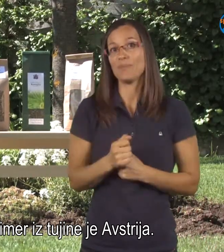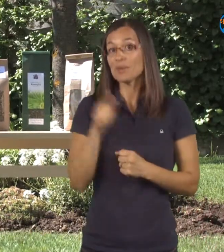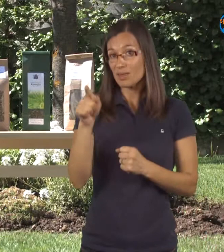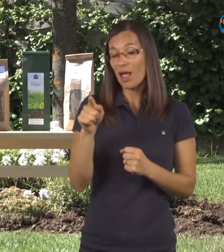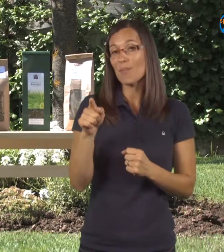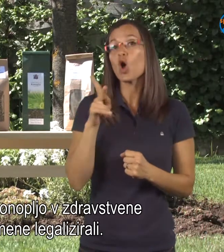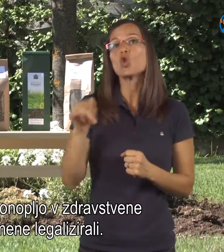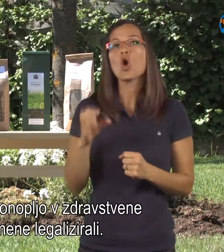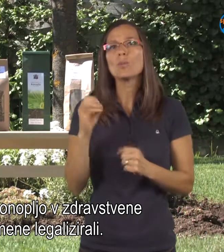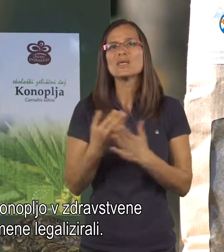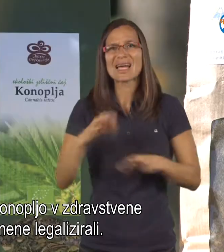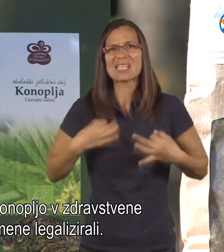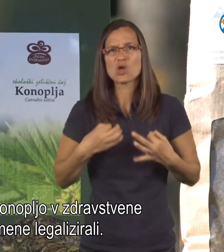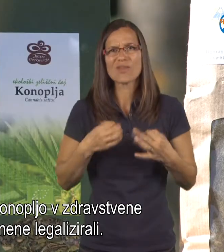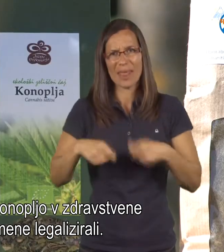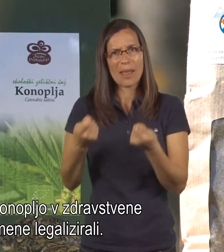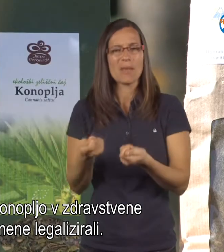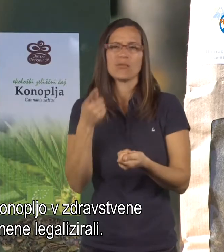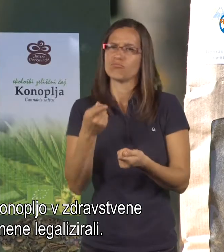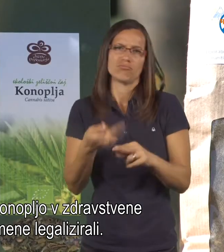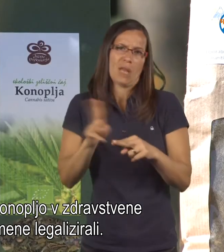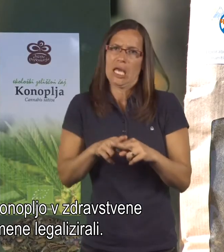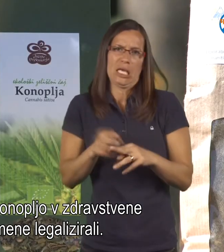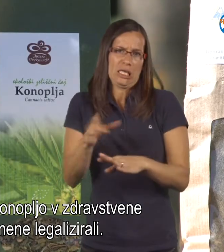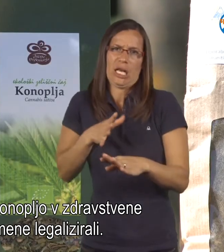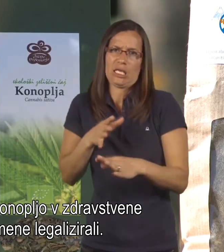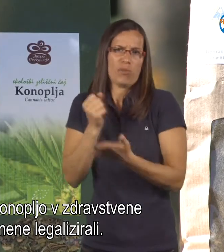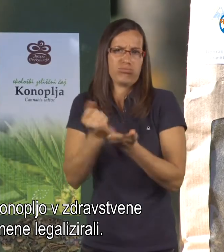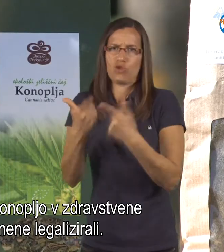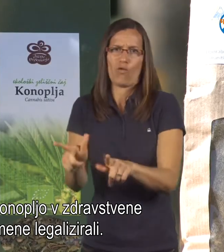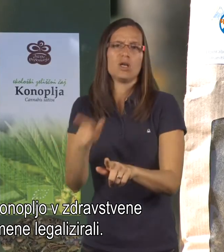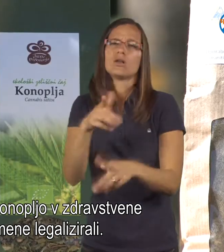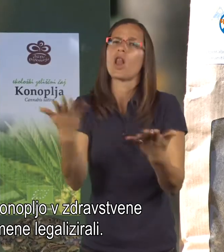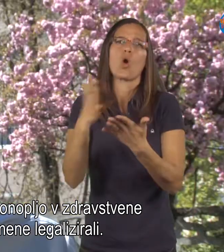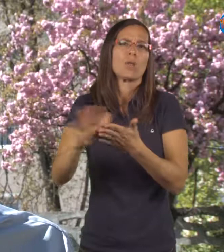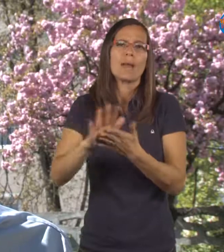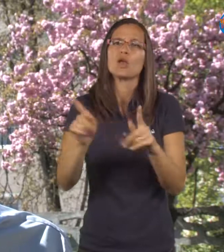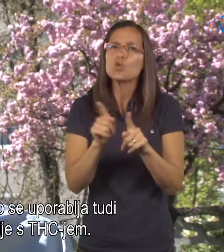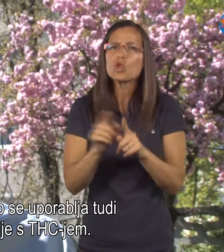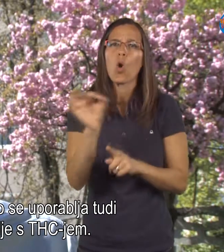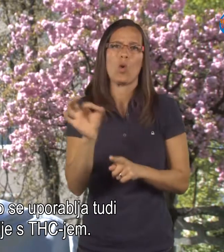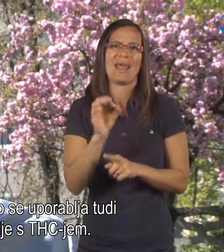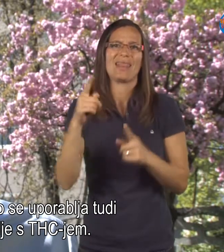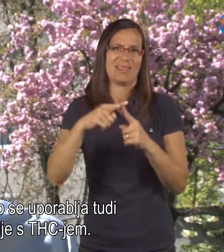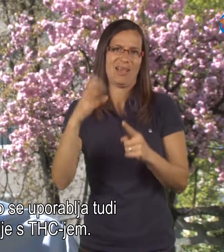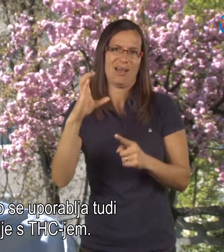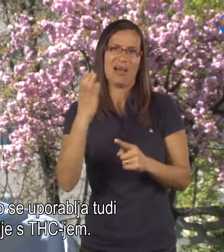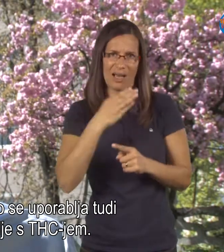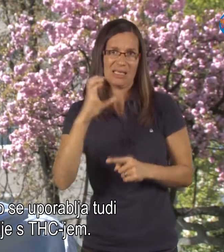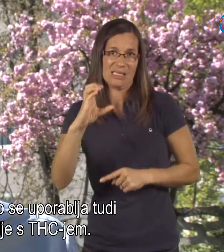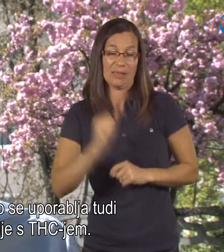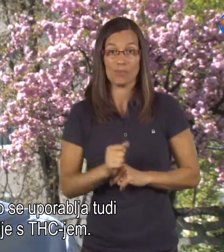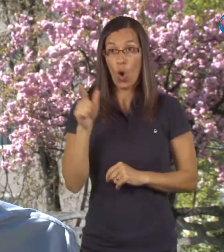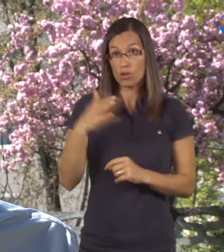Avstrija. Tam so to konopljo za zdravstvene namene najhitreje liberalizirali in se lahko uporablja tudi olje